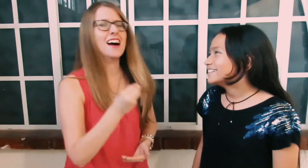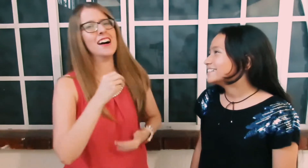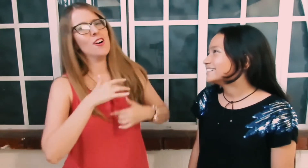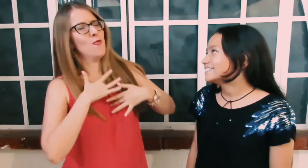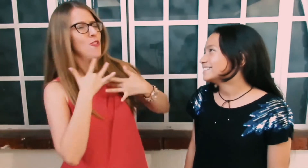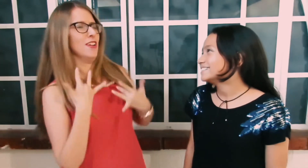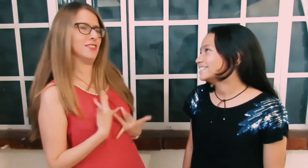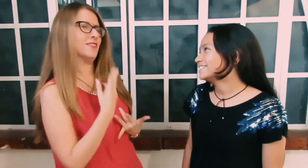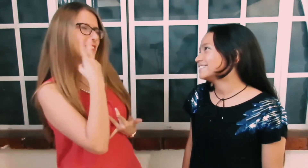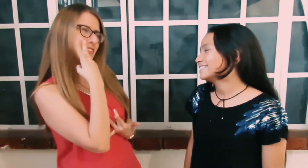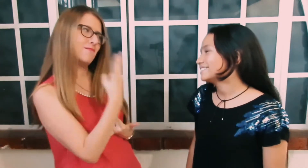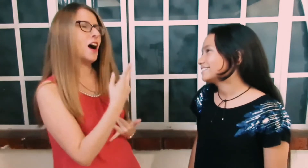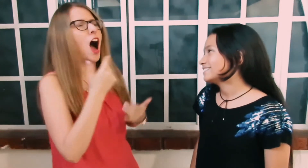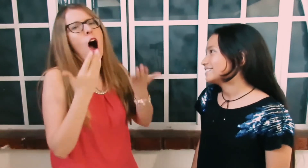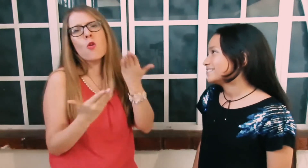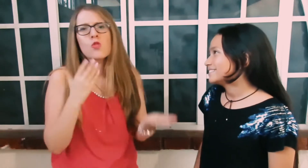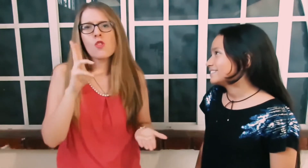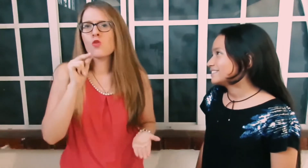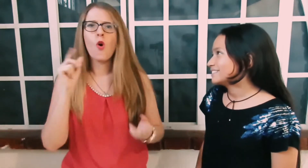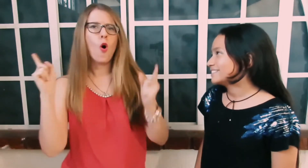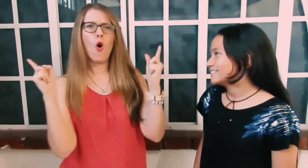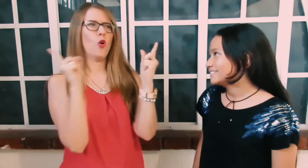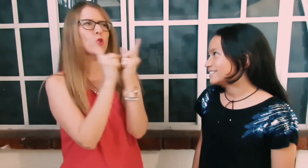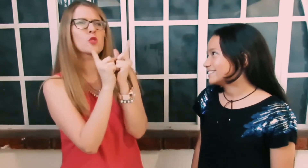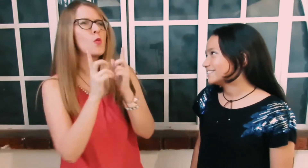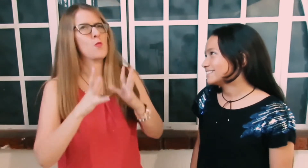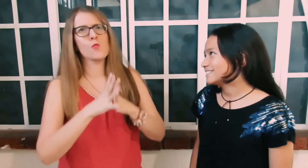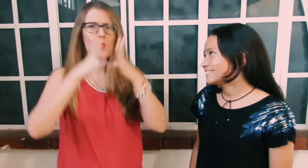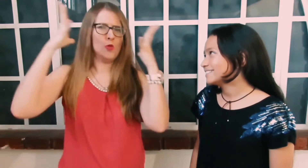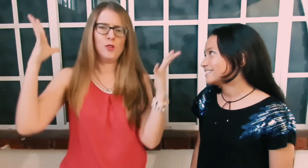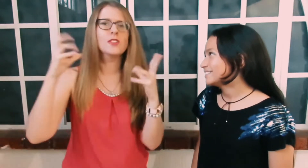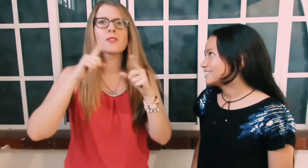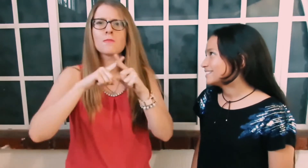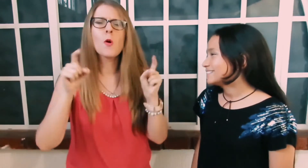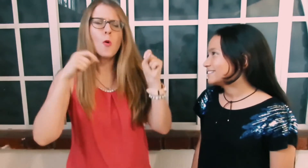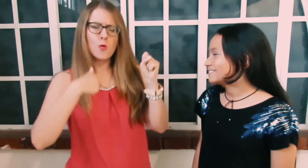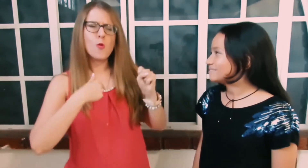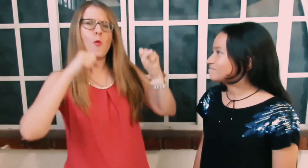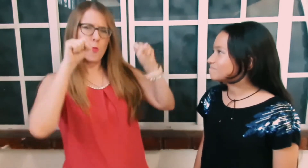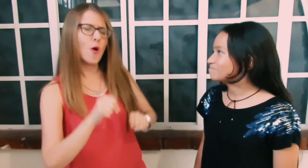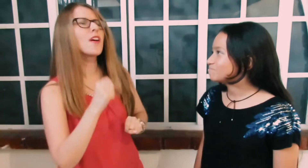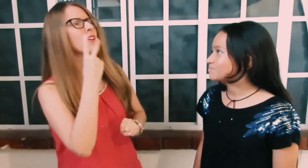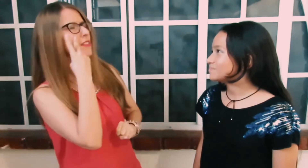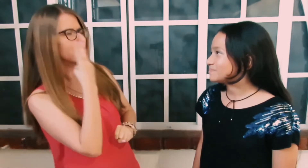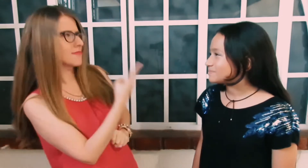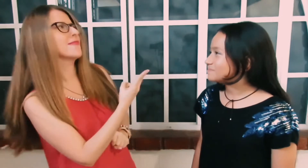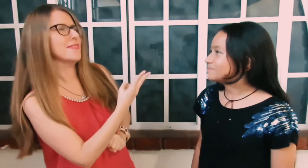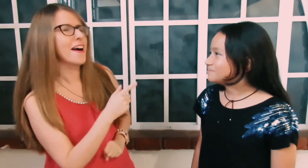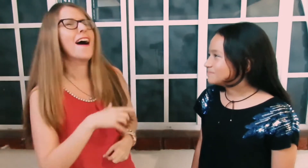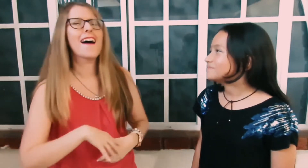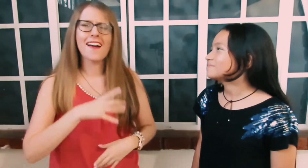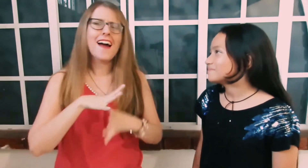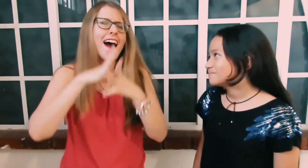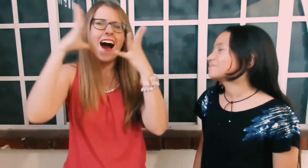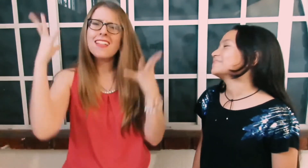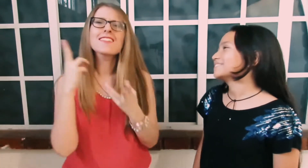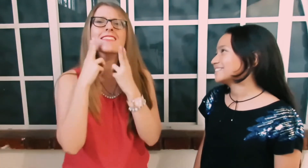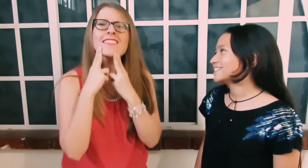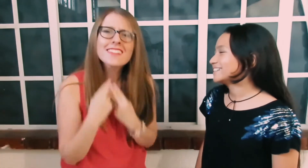Tienes un gran carisma y un gran corazón. Aunque no te conozco mucho, pero yo puedo verte. Eres